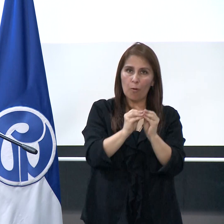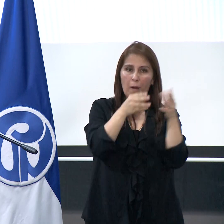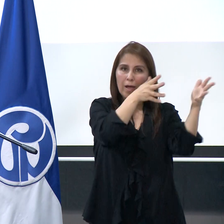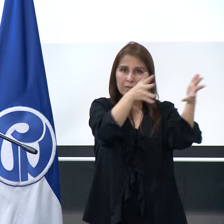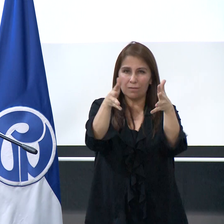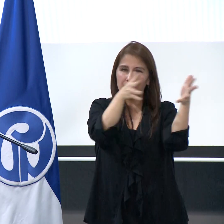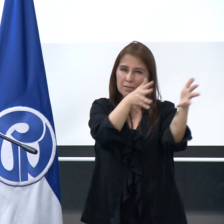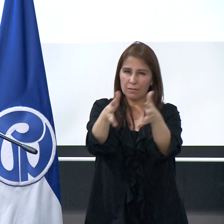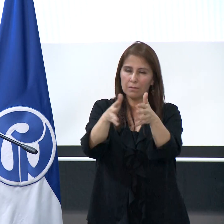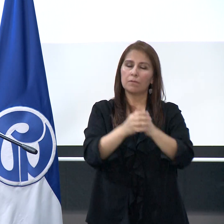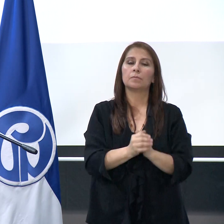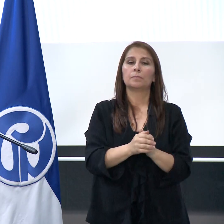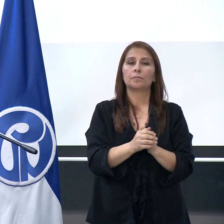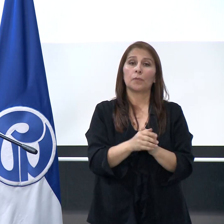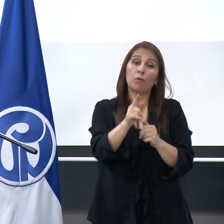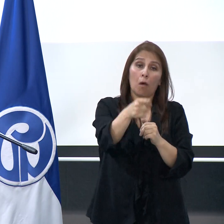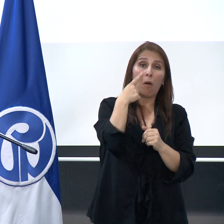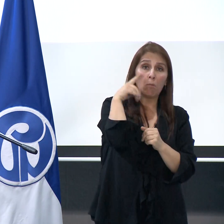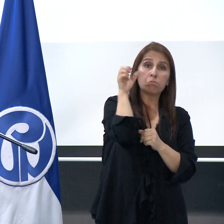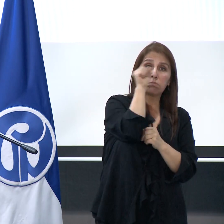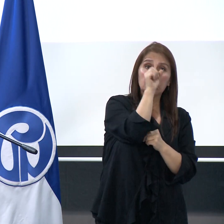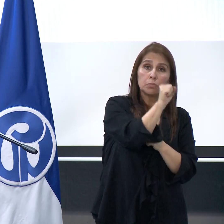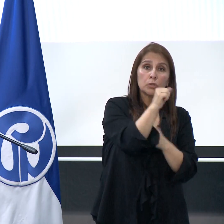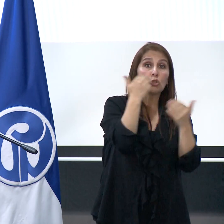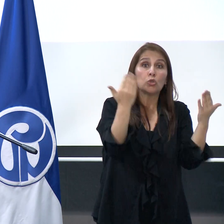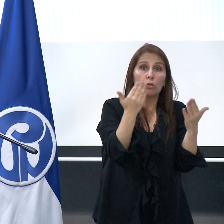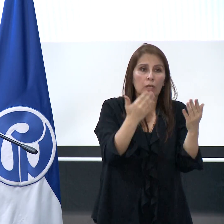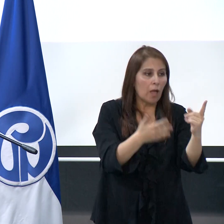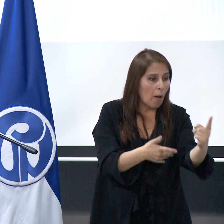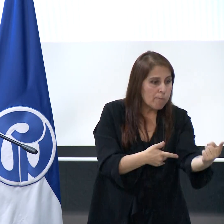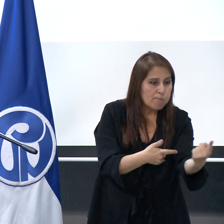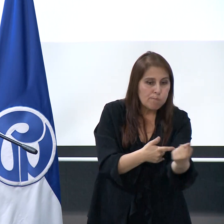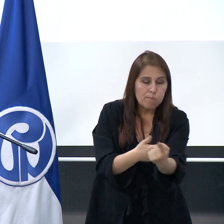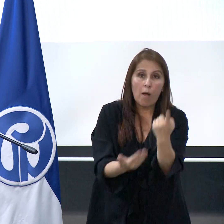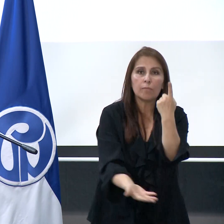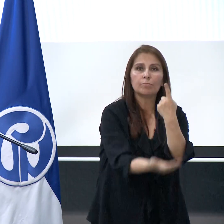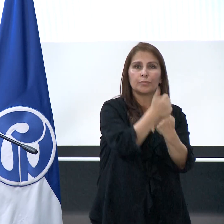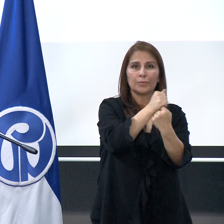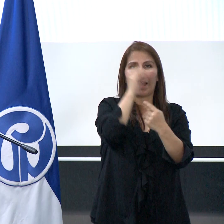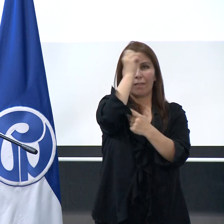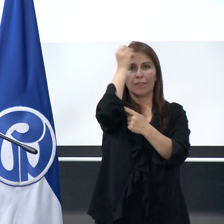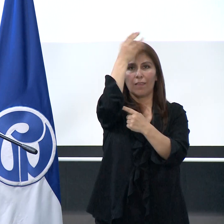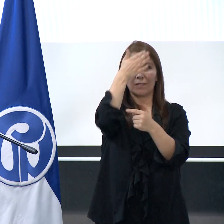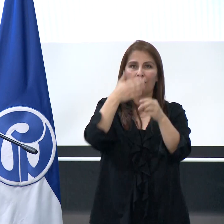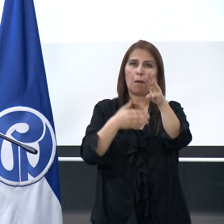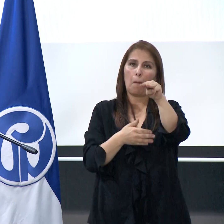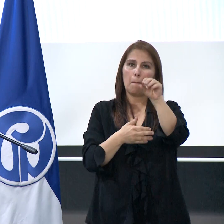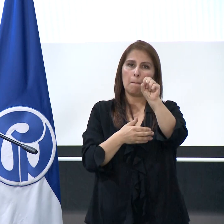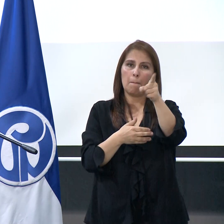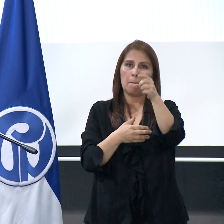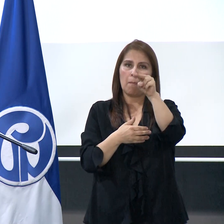lo cual podemos encontrar sintetizados en la didáctica magna